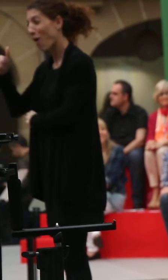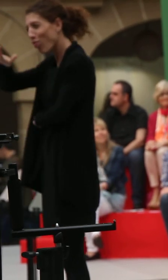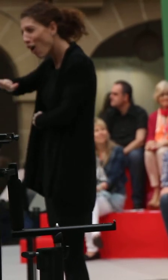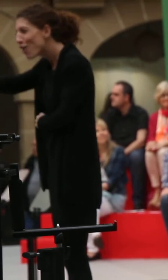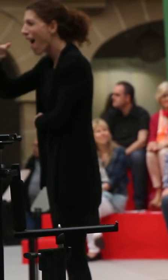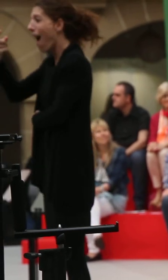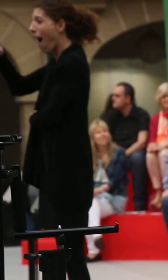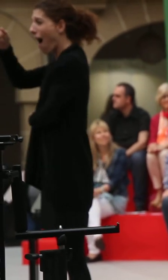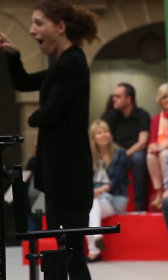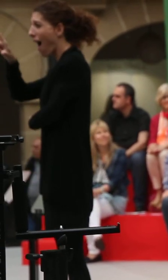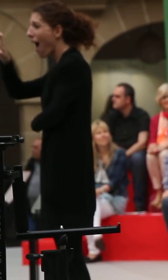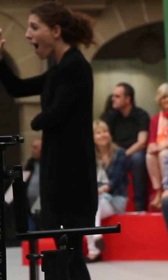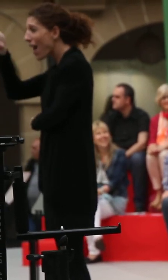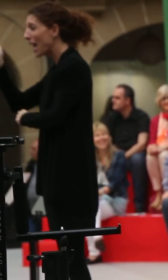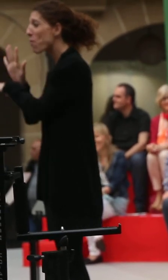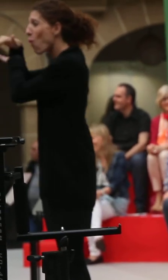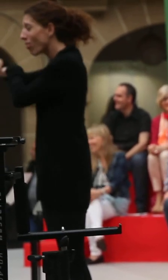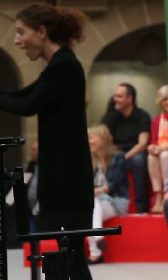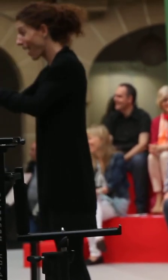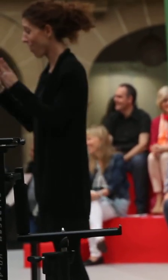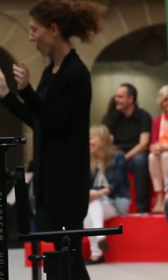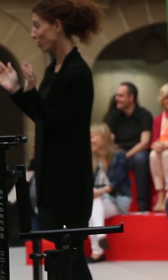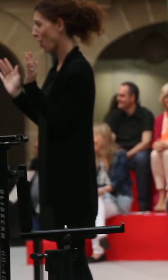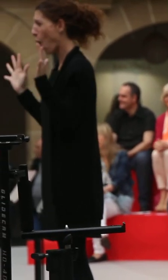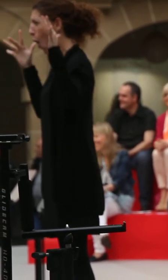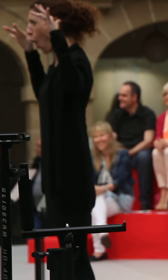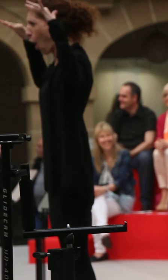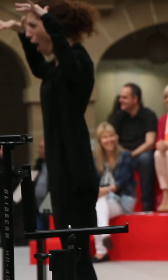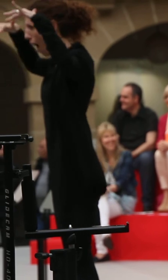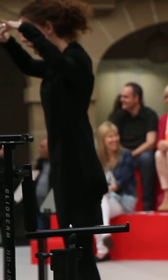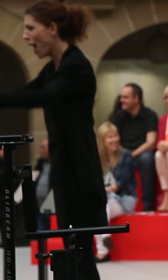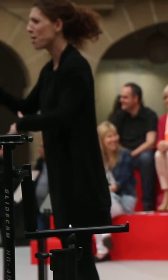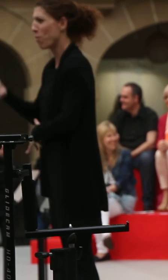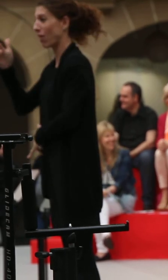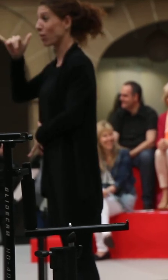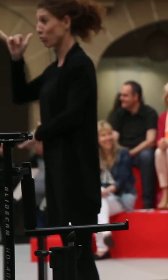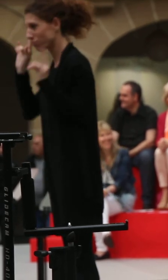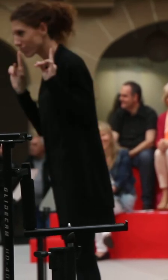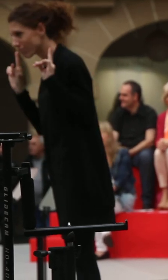situado a Getxo junto con Mundaka en el mapa mundial del sur.